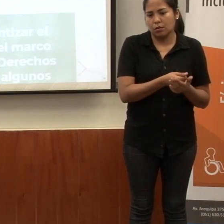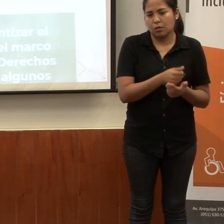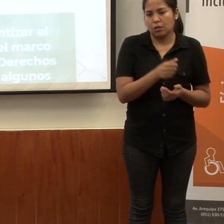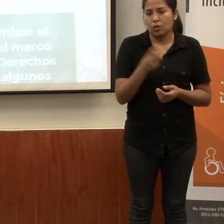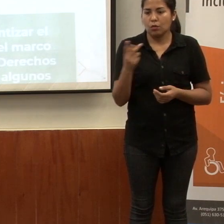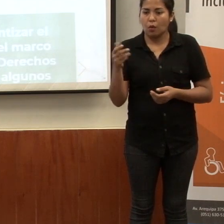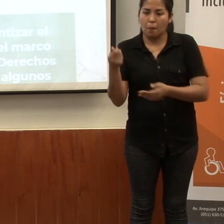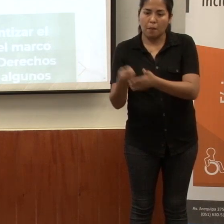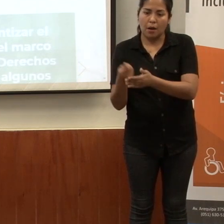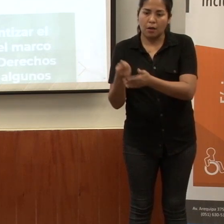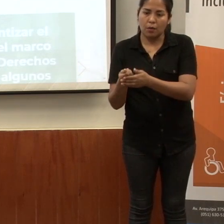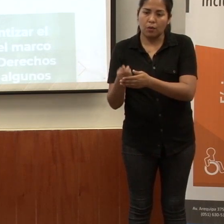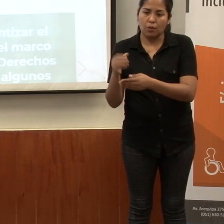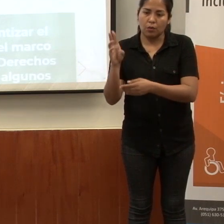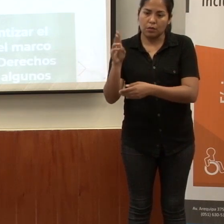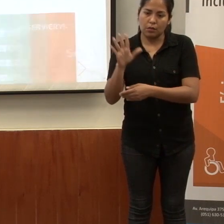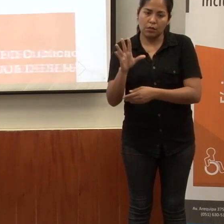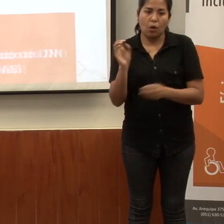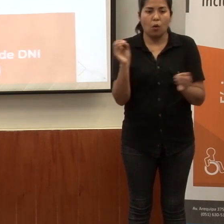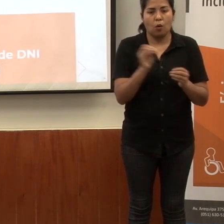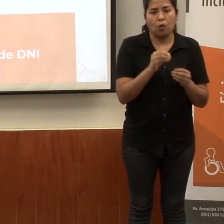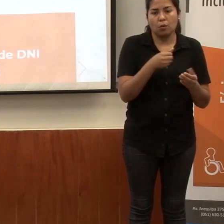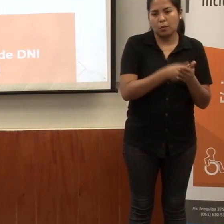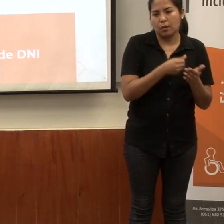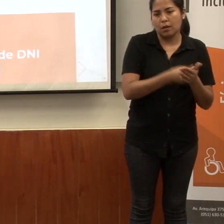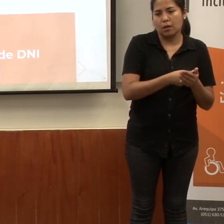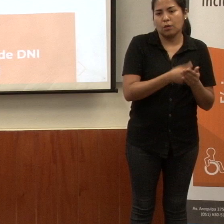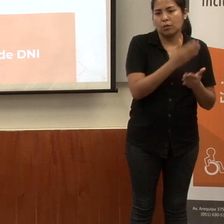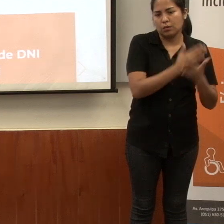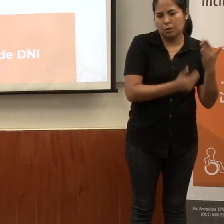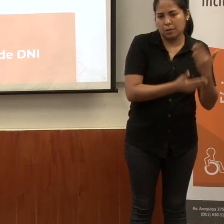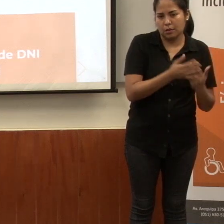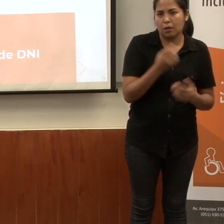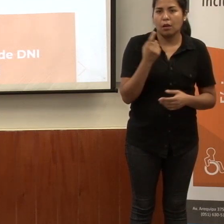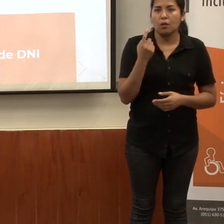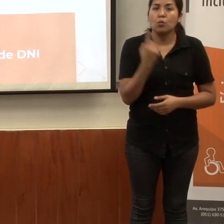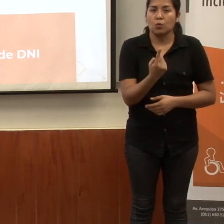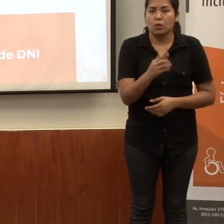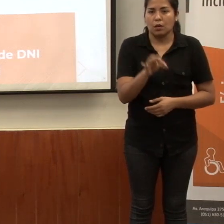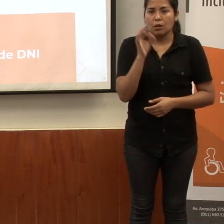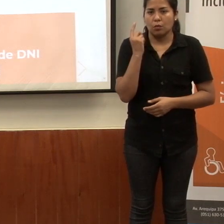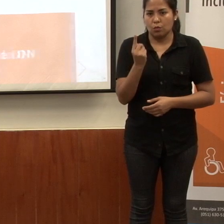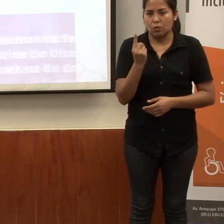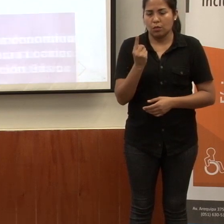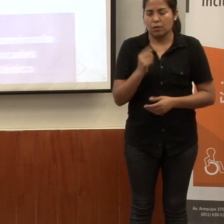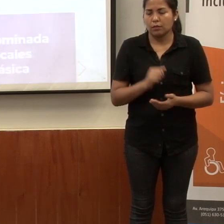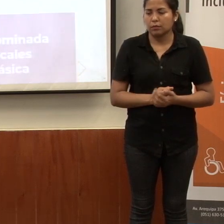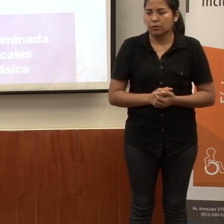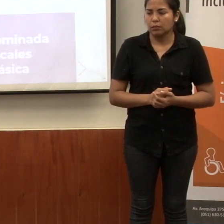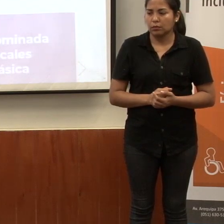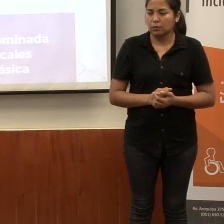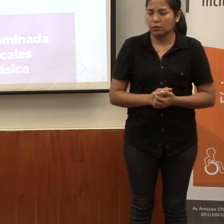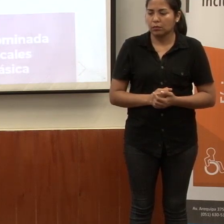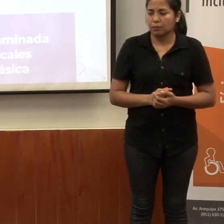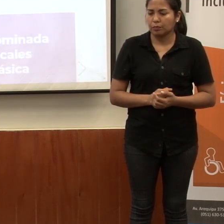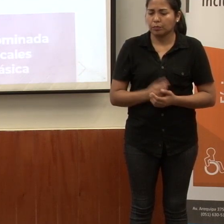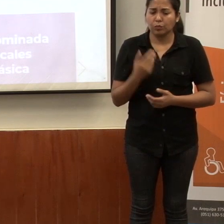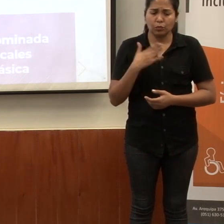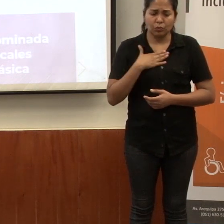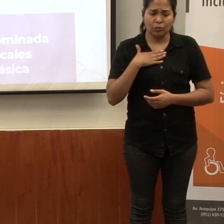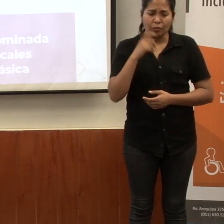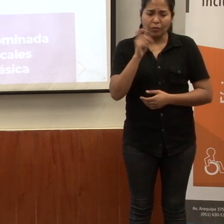dos pensiones, o sea, una de ellas. Lo segundo, que no necesita un certificado para que vaya a